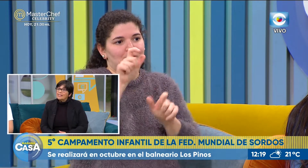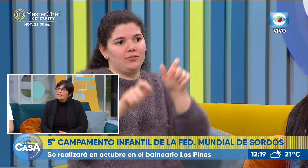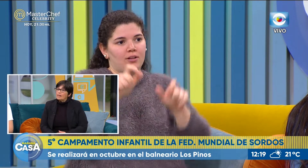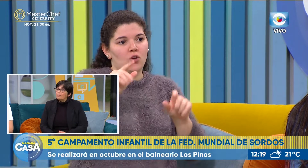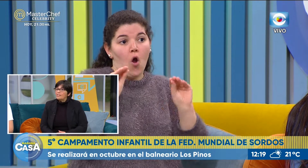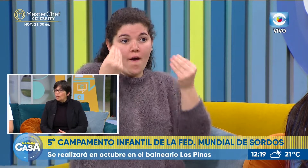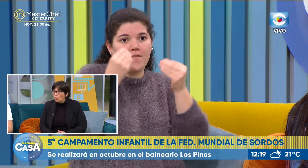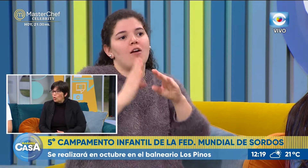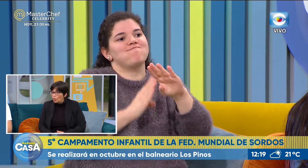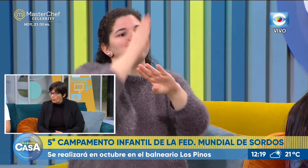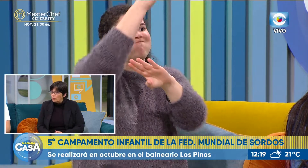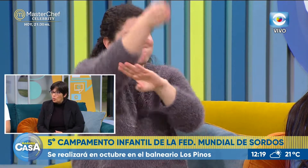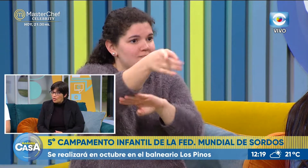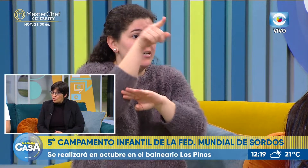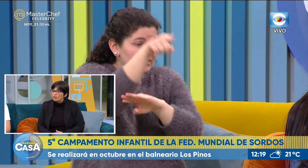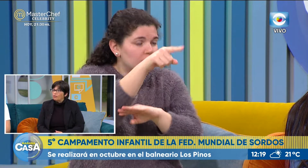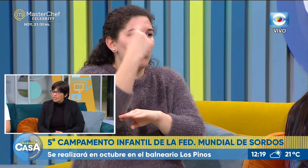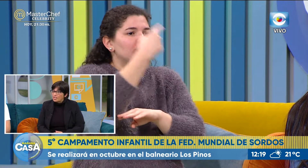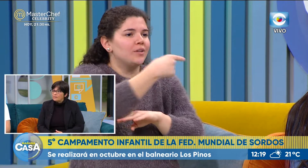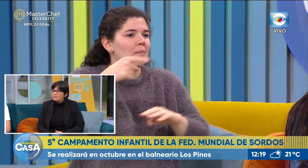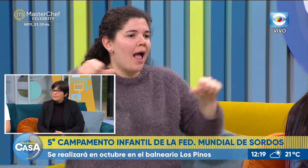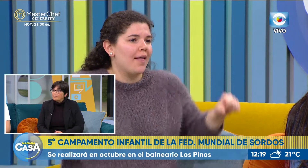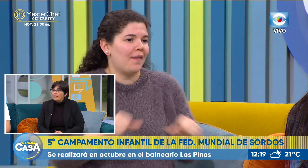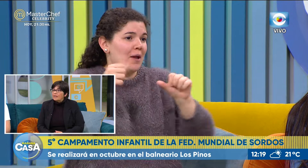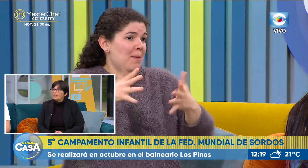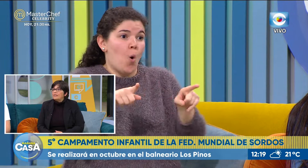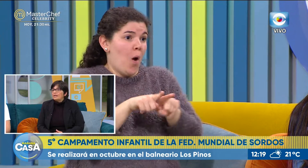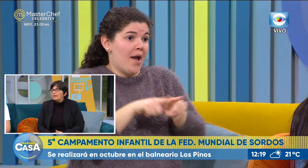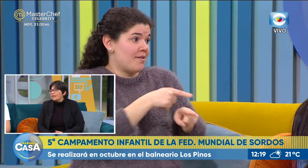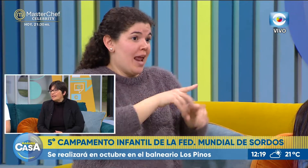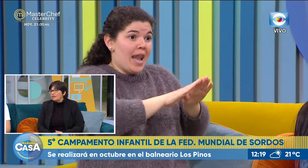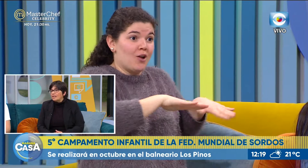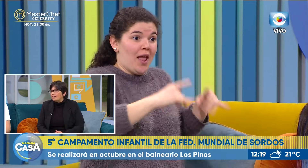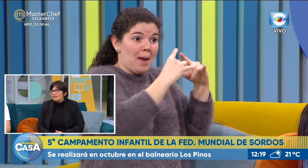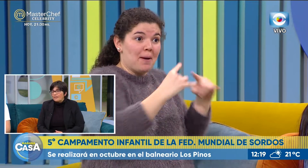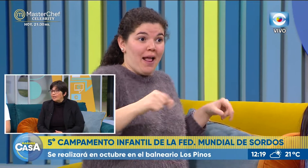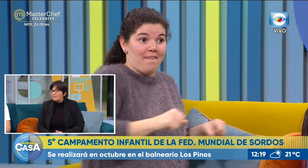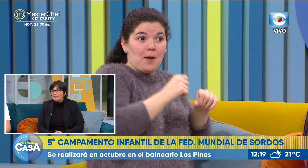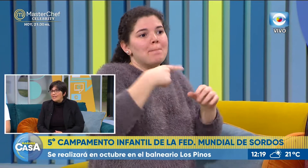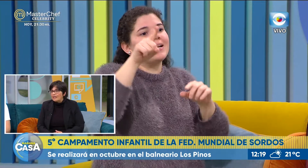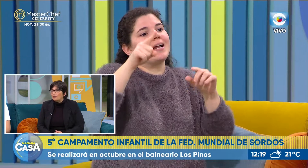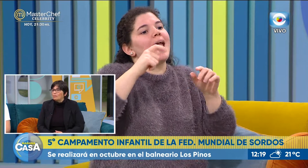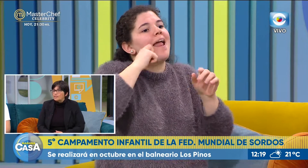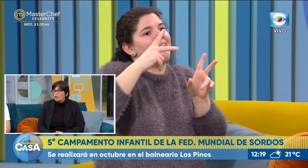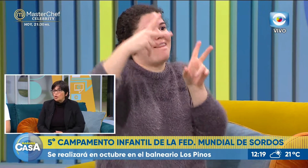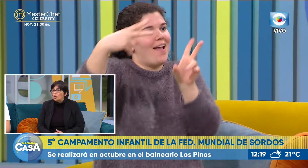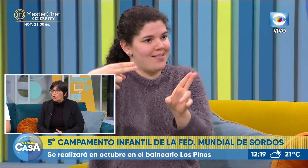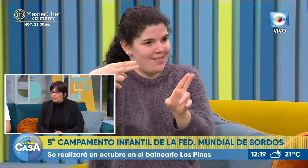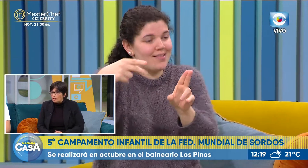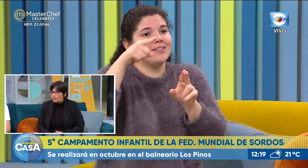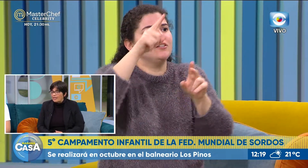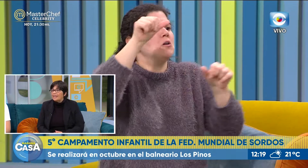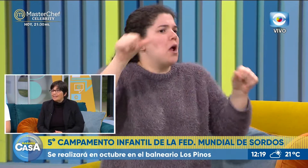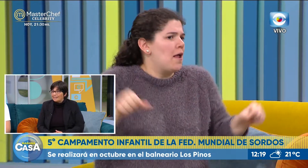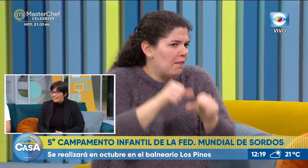se presentó un joven uruguayo que fue allí y realizaron actividades similar a lo que vamos a hacer nosotros con